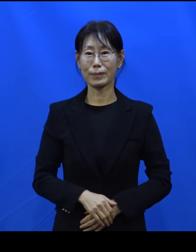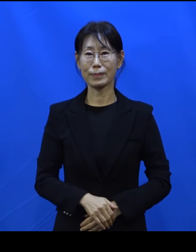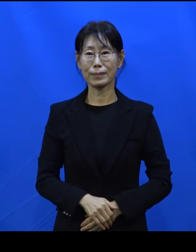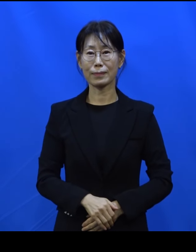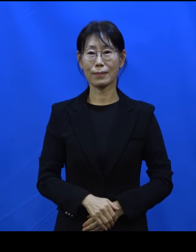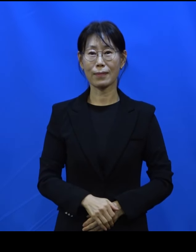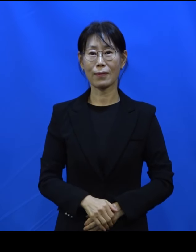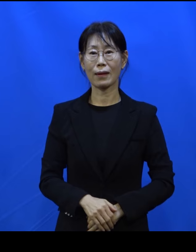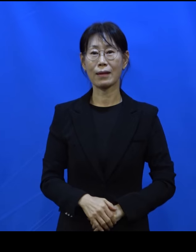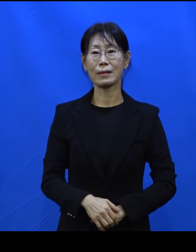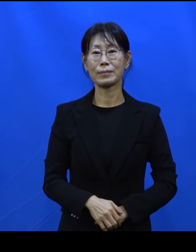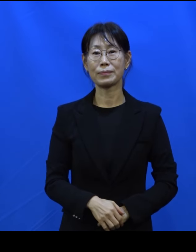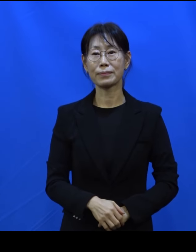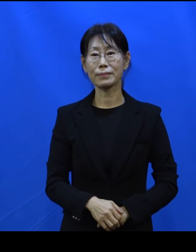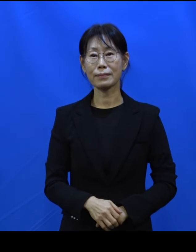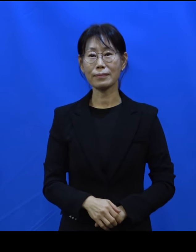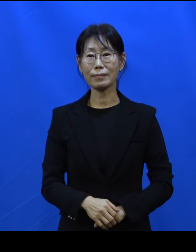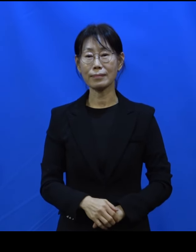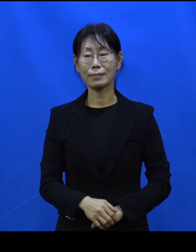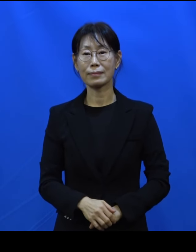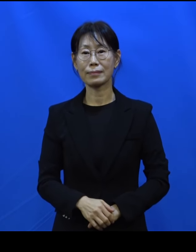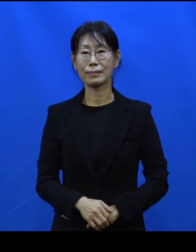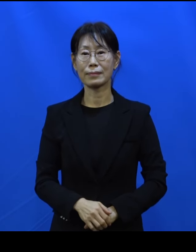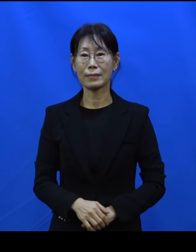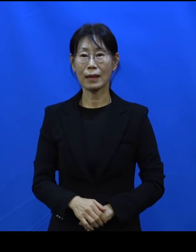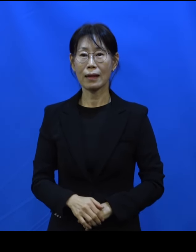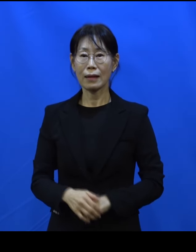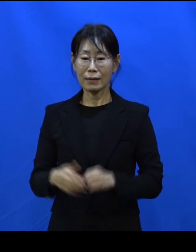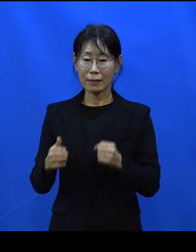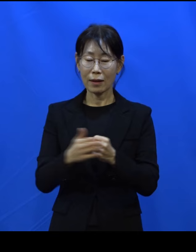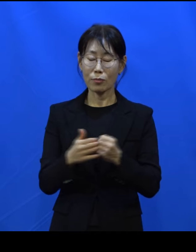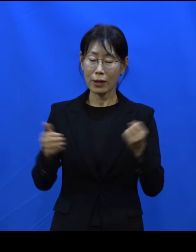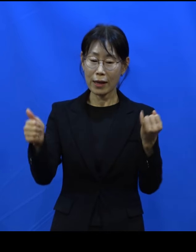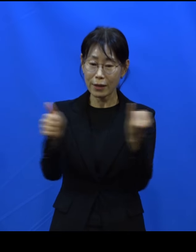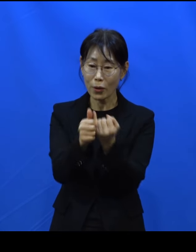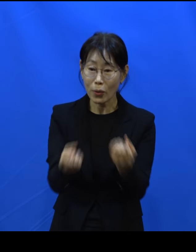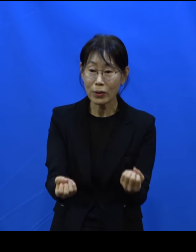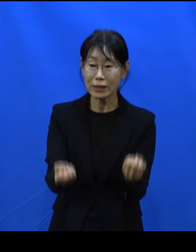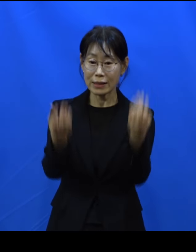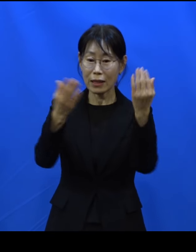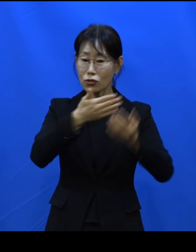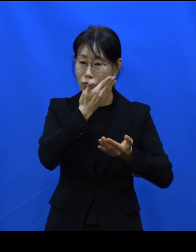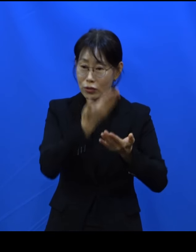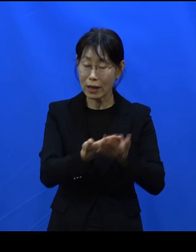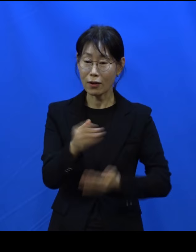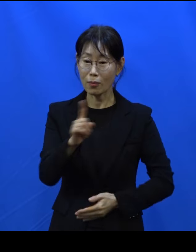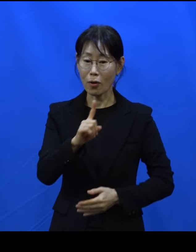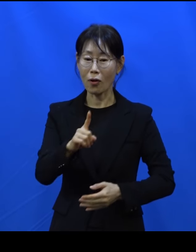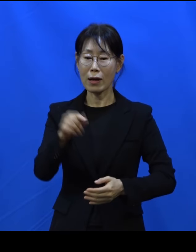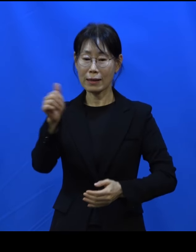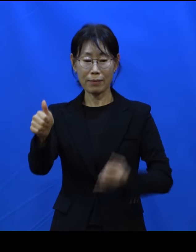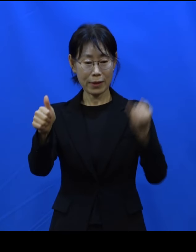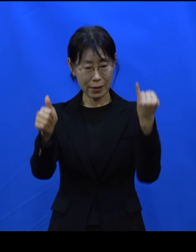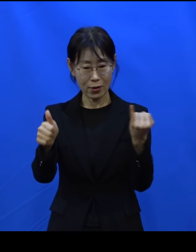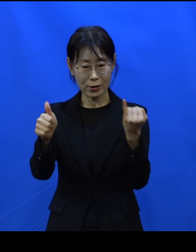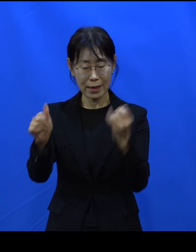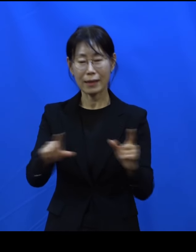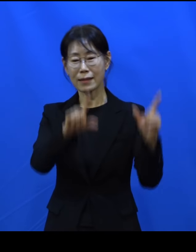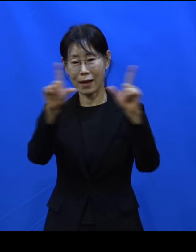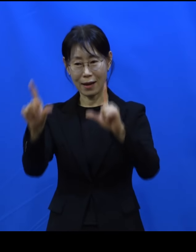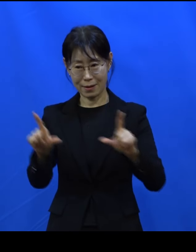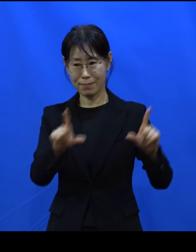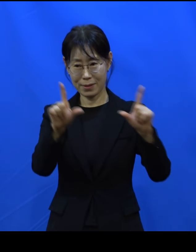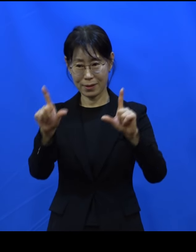의미를 찾아내는 그런 면에서 매우 중요한데 이제 아가서는 이제 결혼 이전과 이후로